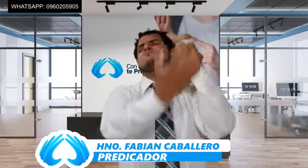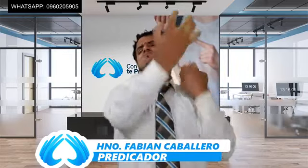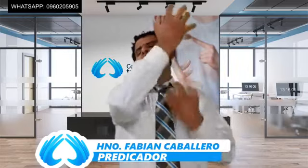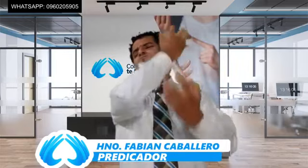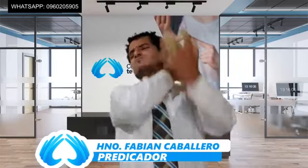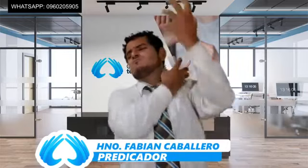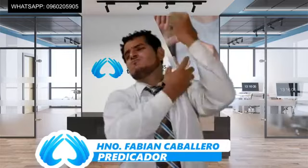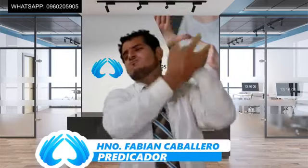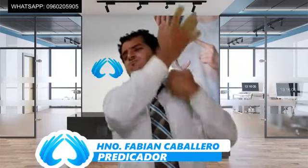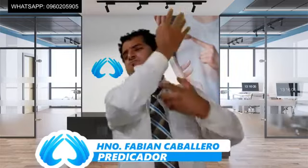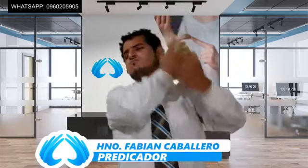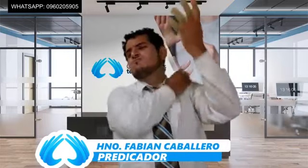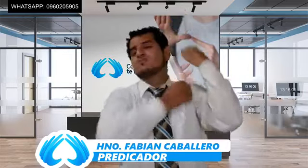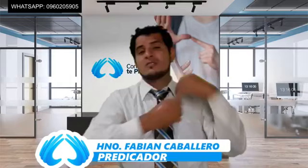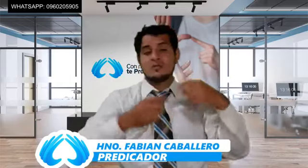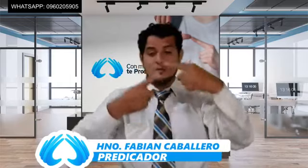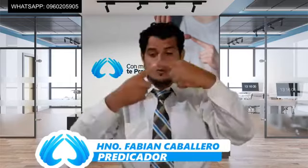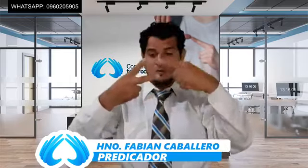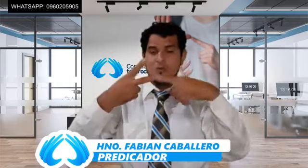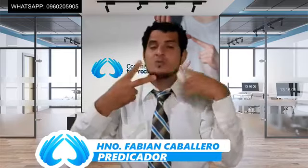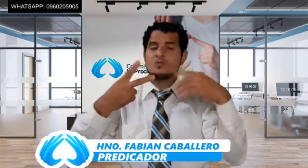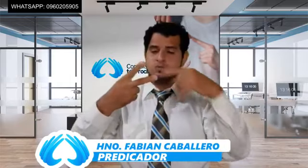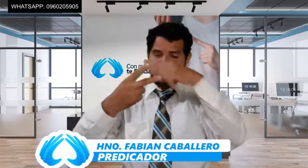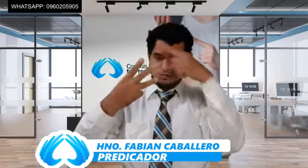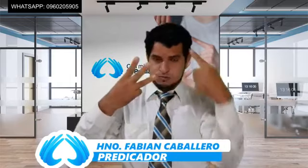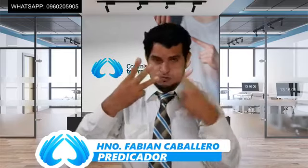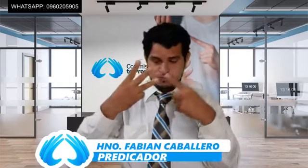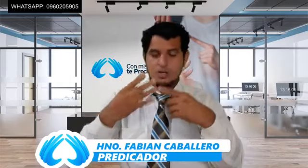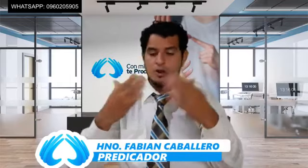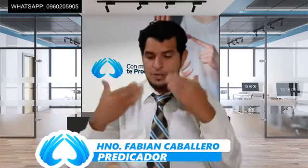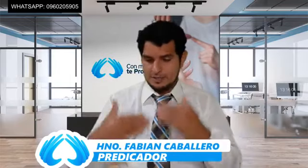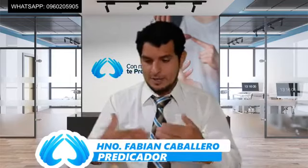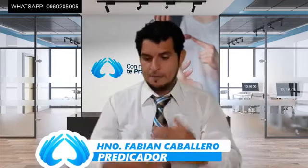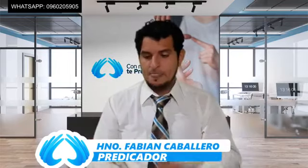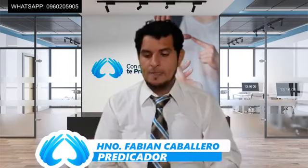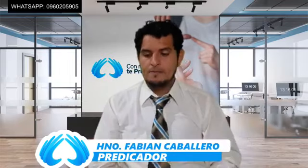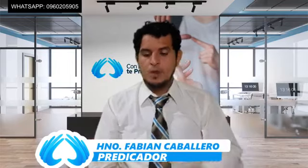Esther son los libros históricos.